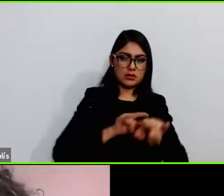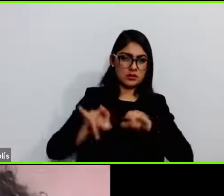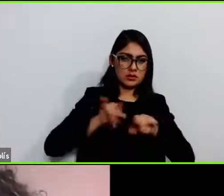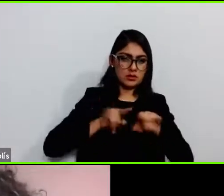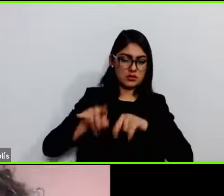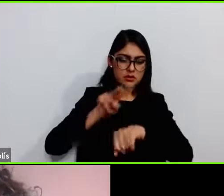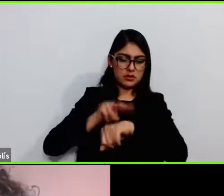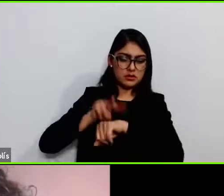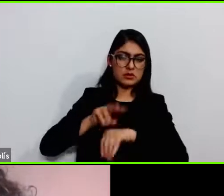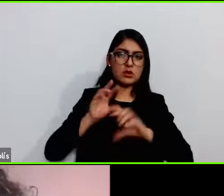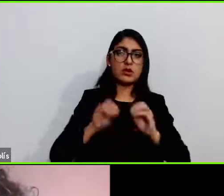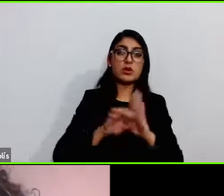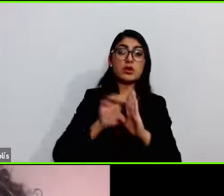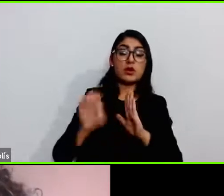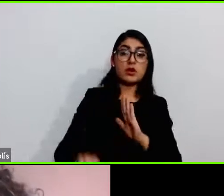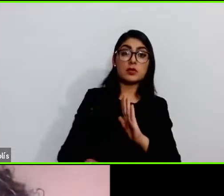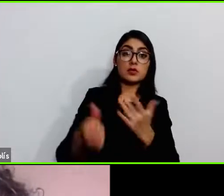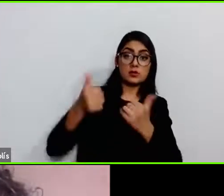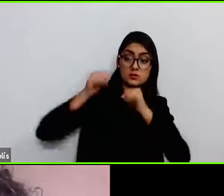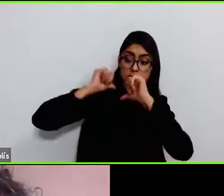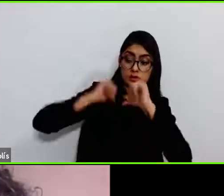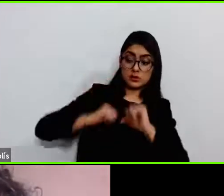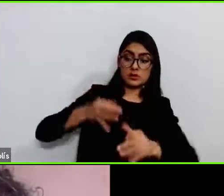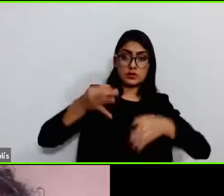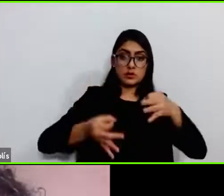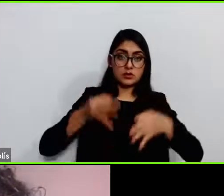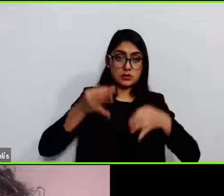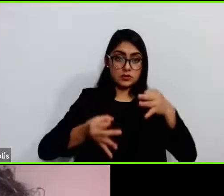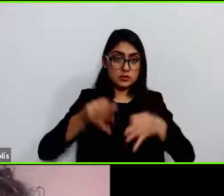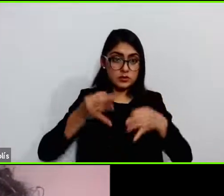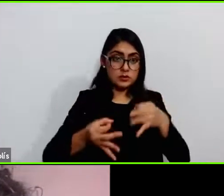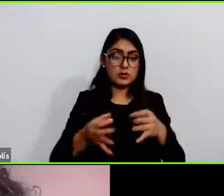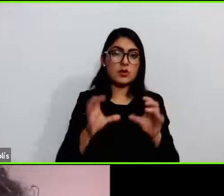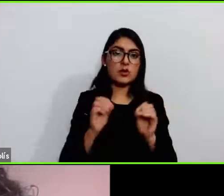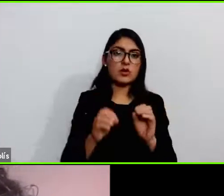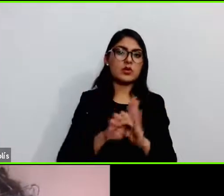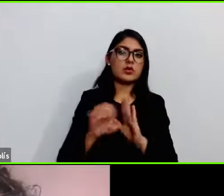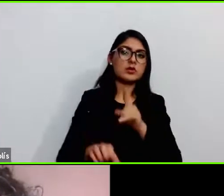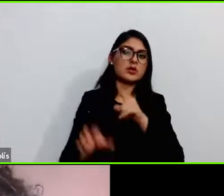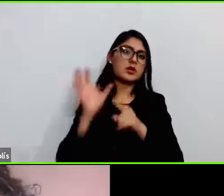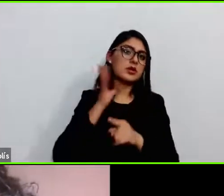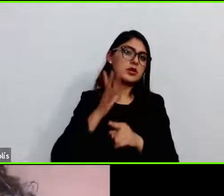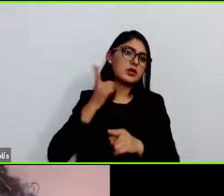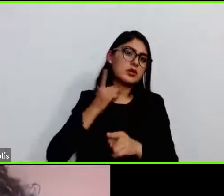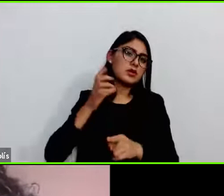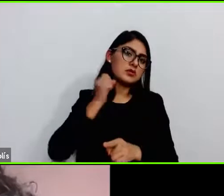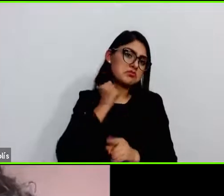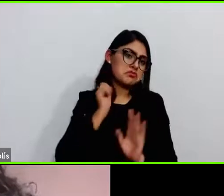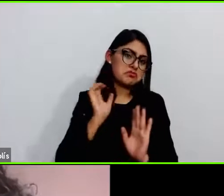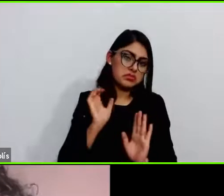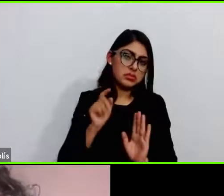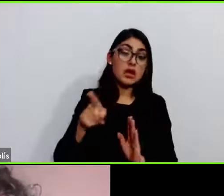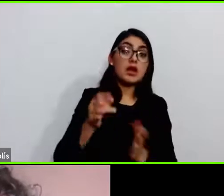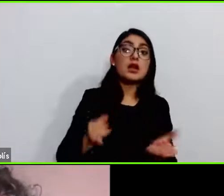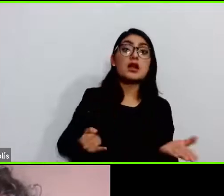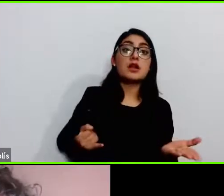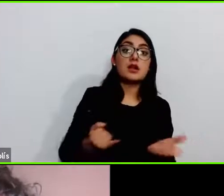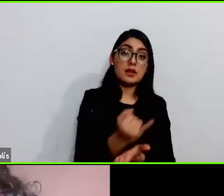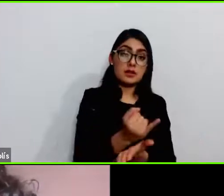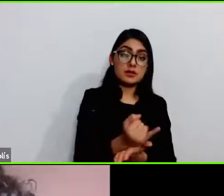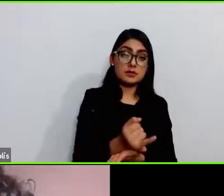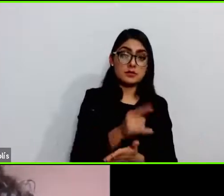judicial, etcétera, el poder ejecutivo, cualquier autoridad, no basta para la legitimidad de su decisión, digamos, que es autoridad, sino que